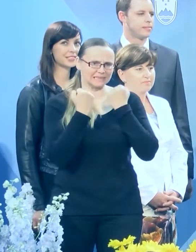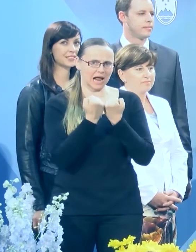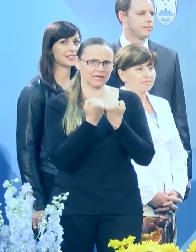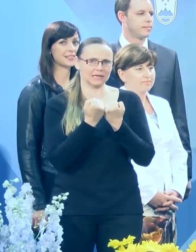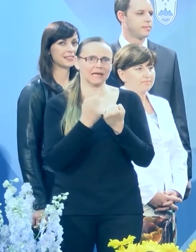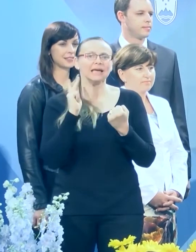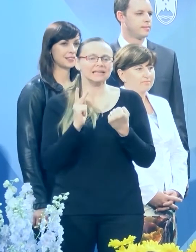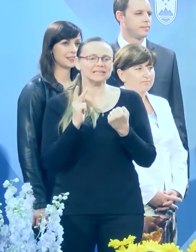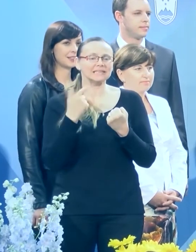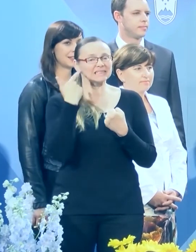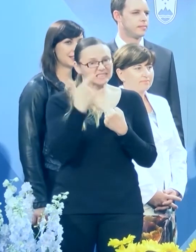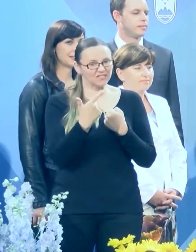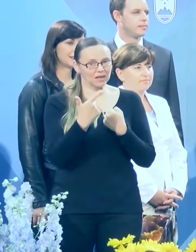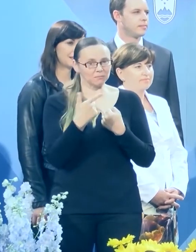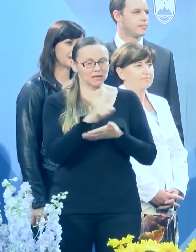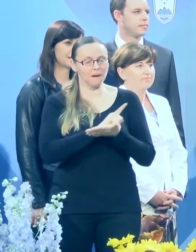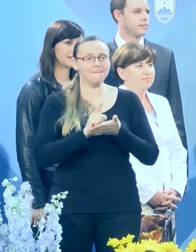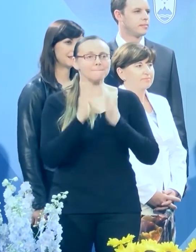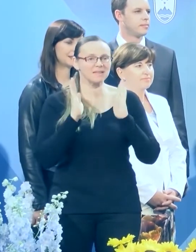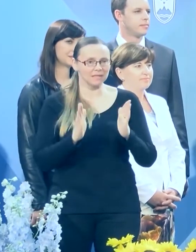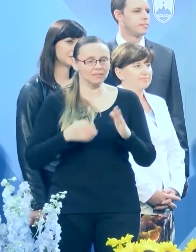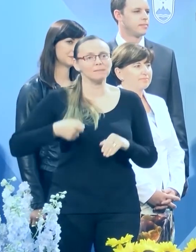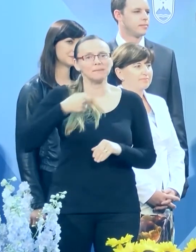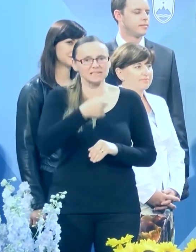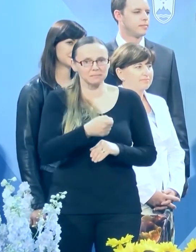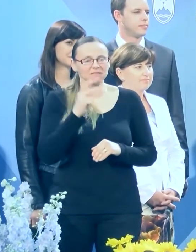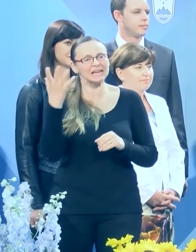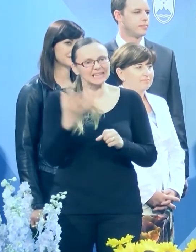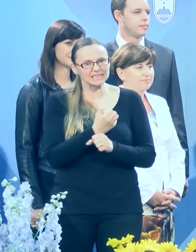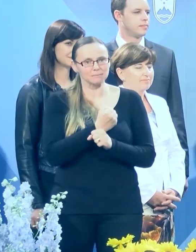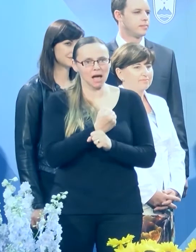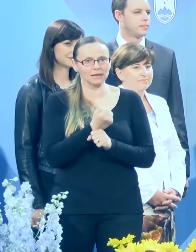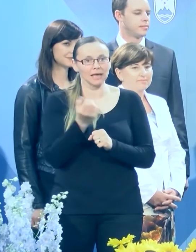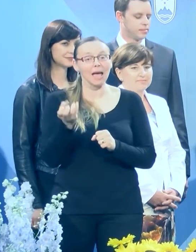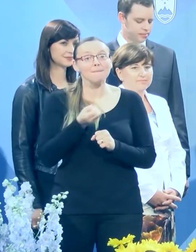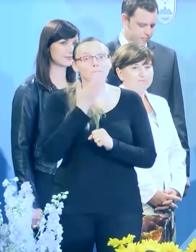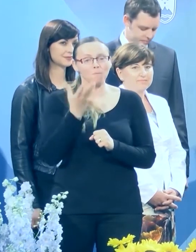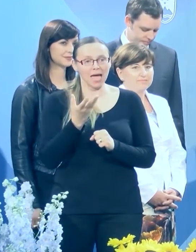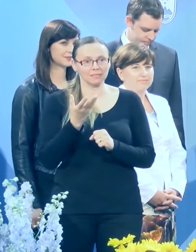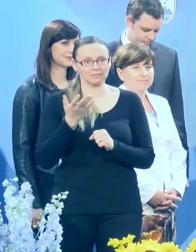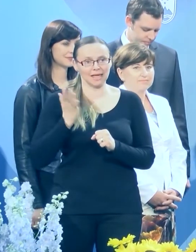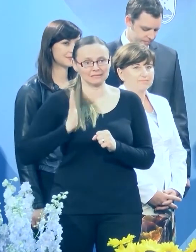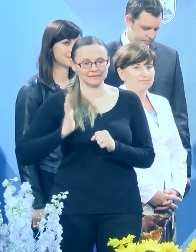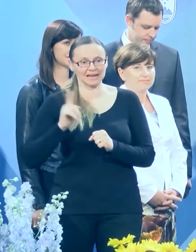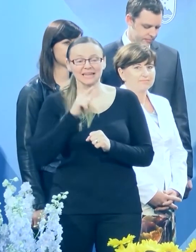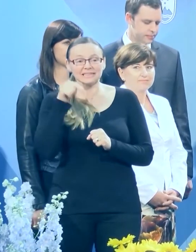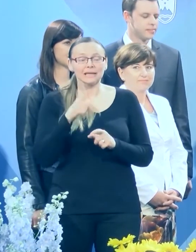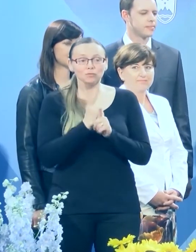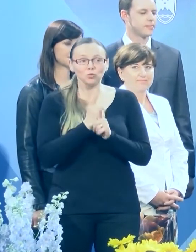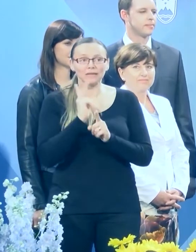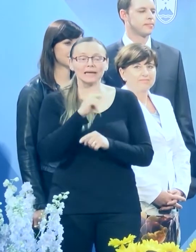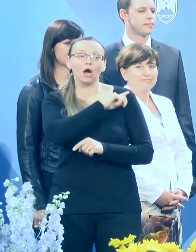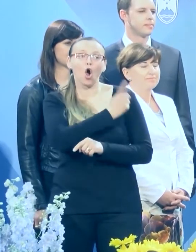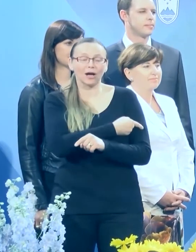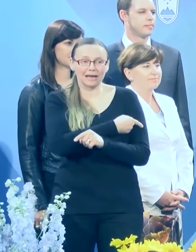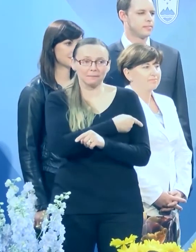sta z dvemi mandati prispevali k zmagi pomladne strani in s tem tudi k okrepitvi